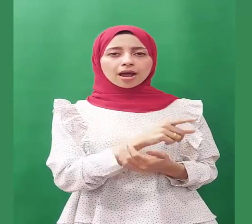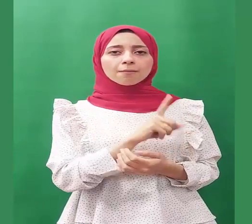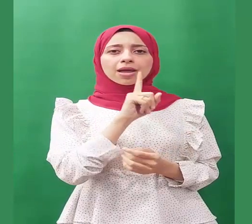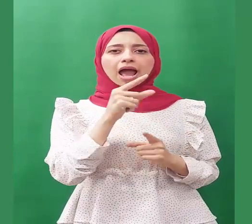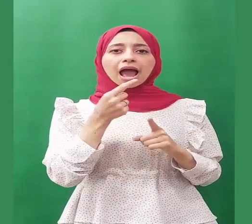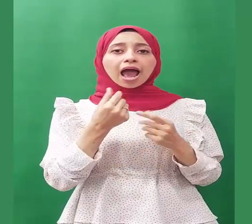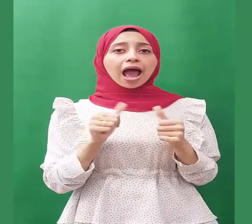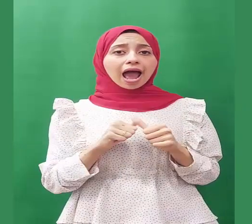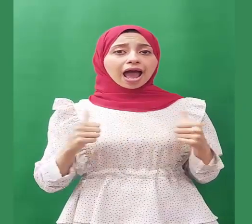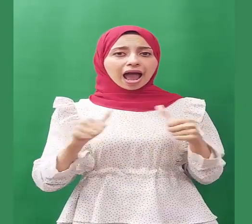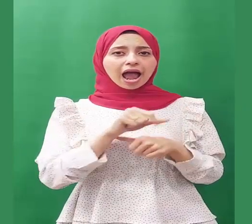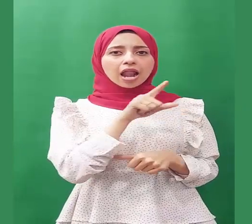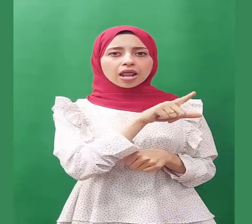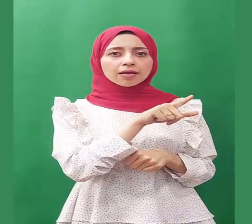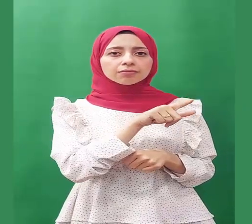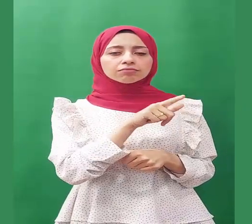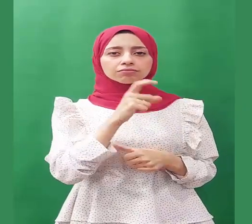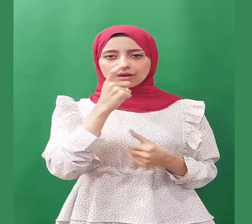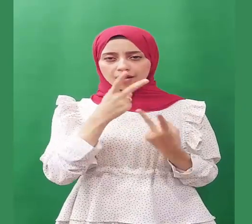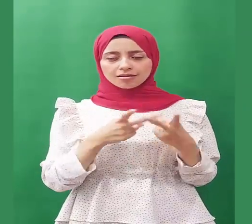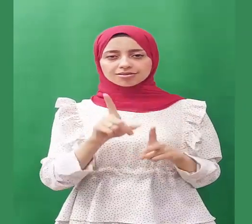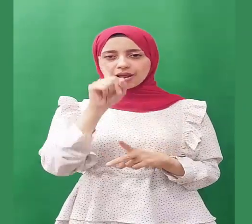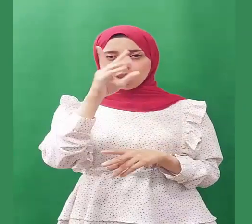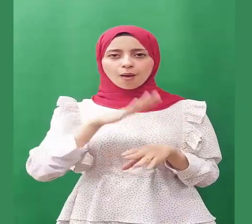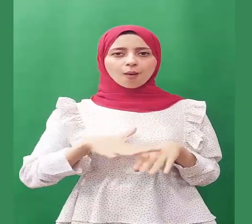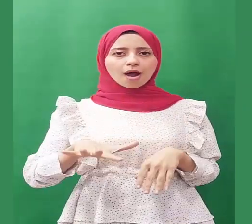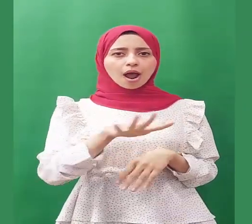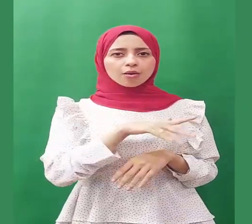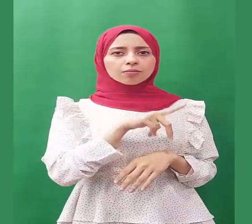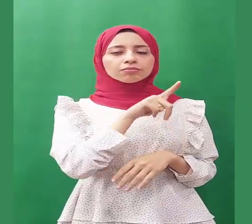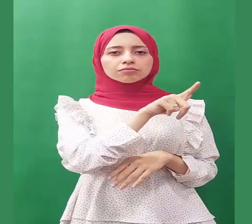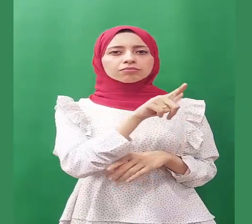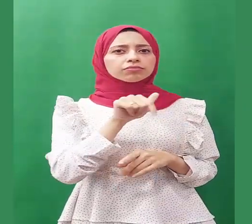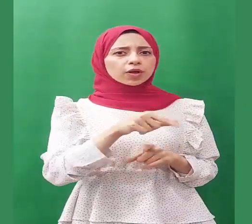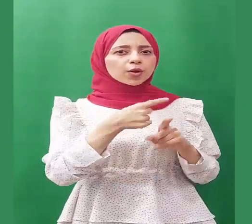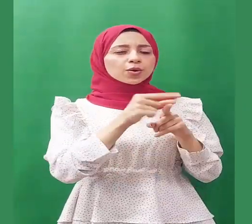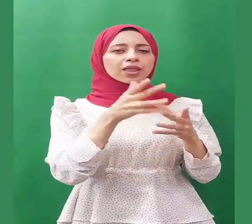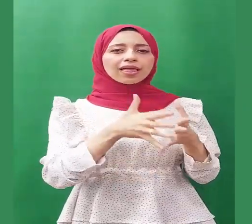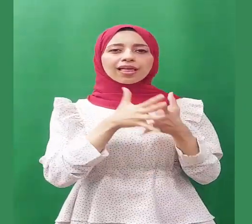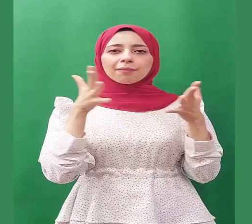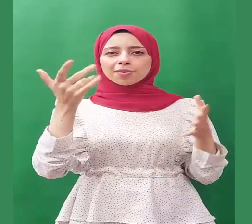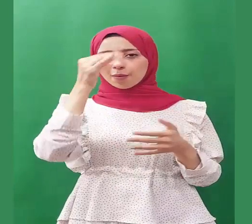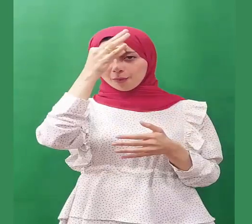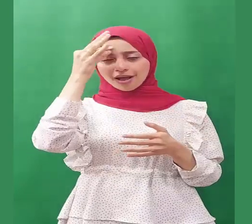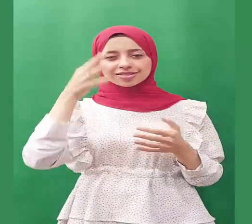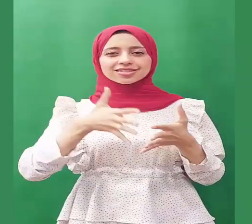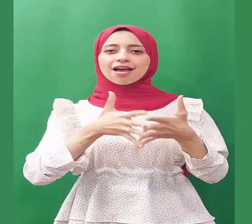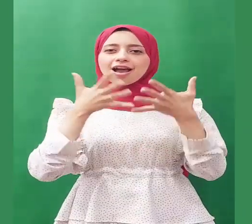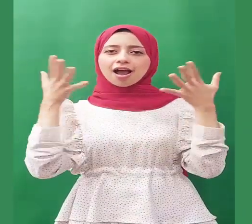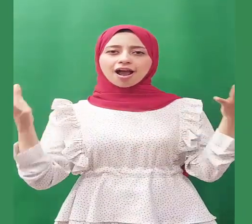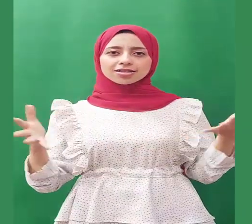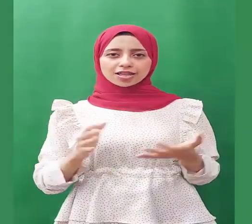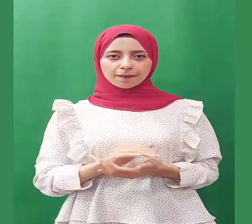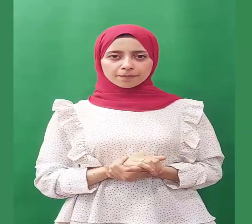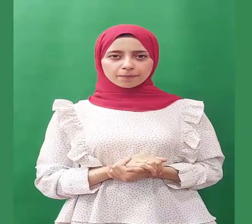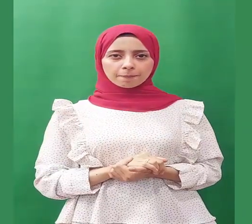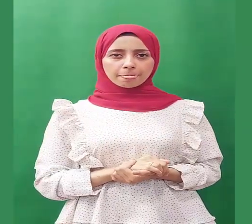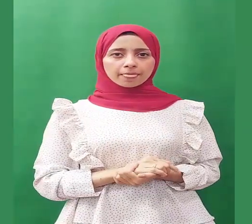اهله رضي الله عنهم كان لهم من ذلك النصيب الاوفر والحظ الاعظم فهو